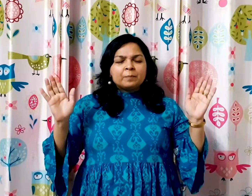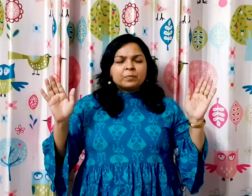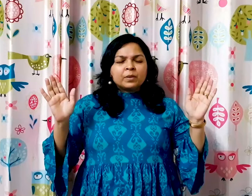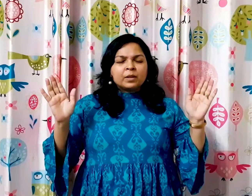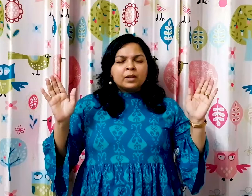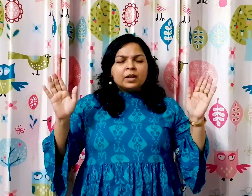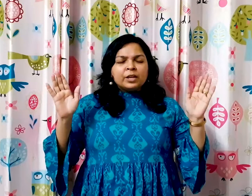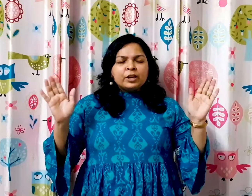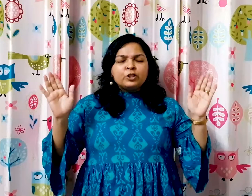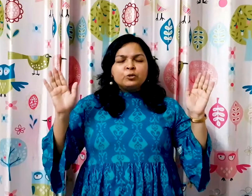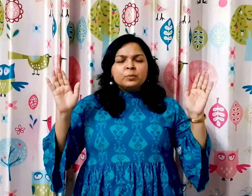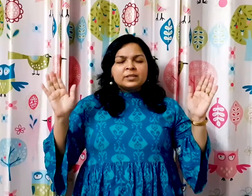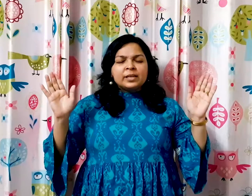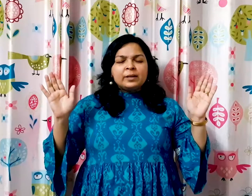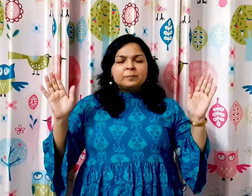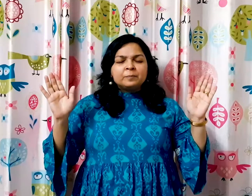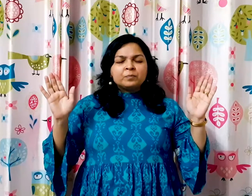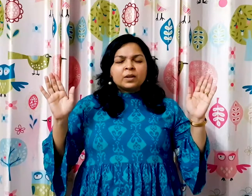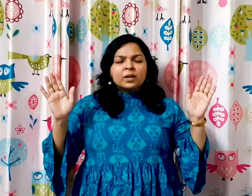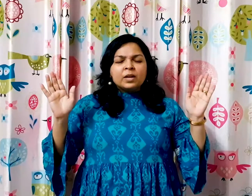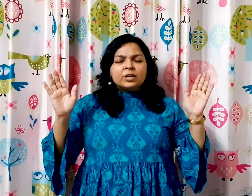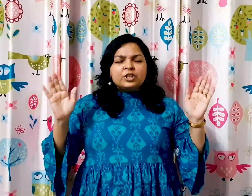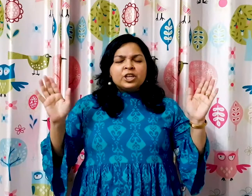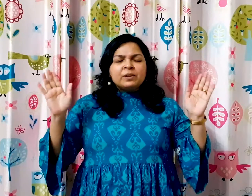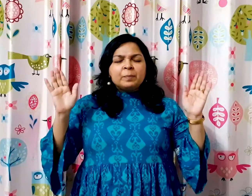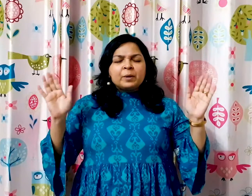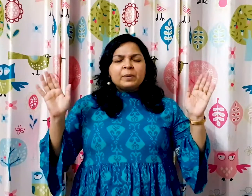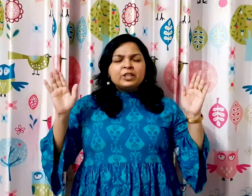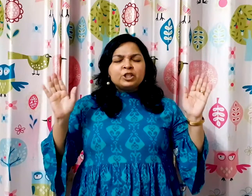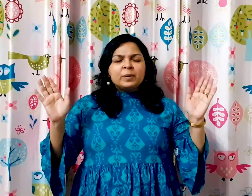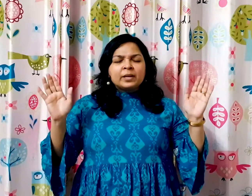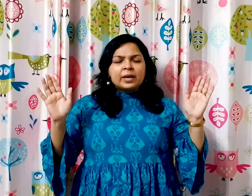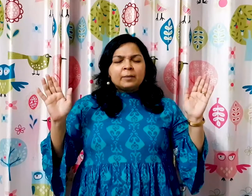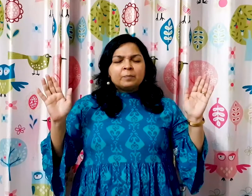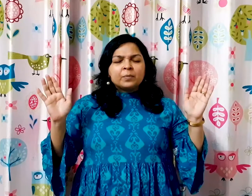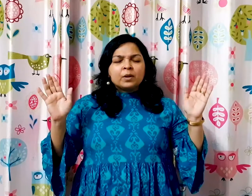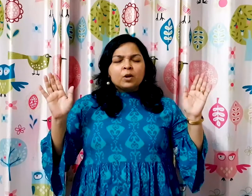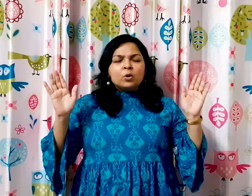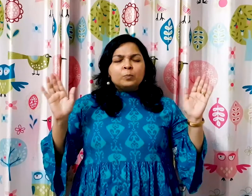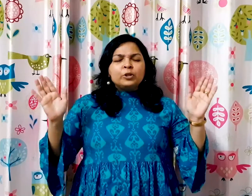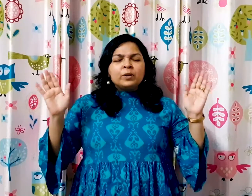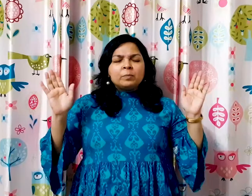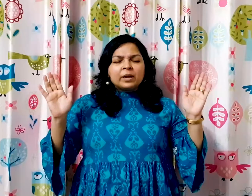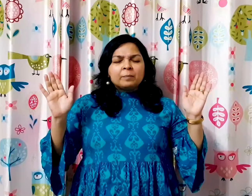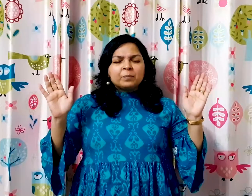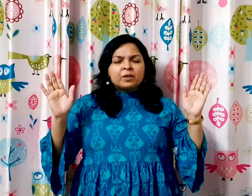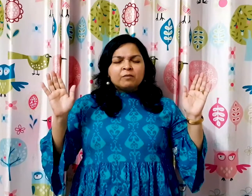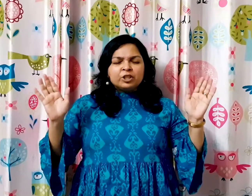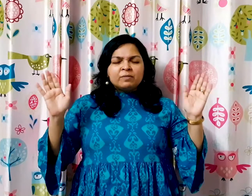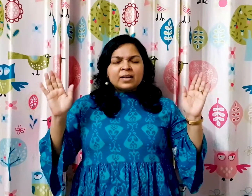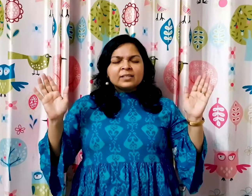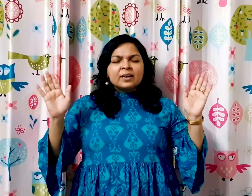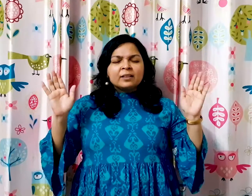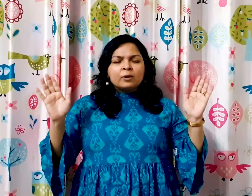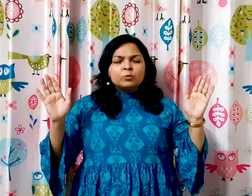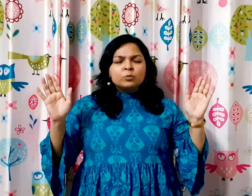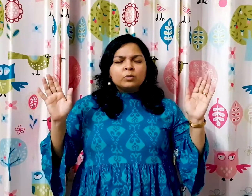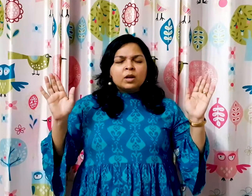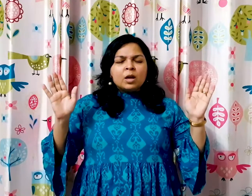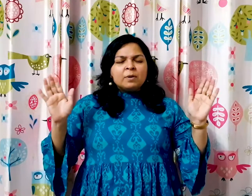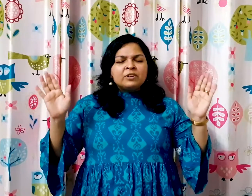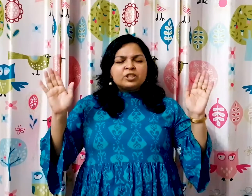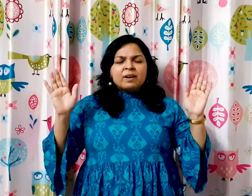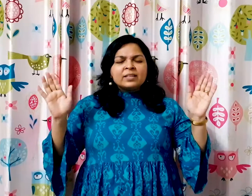से यीशु मसीह जीवित परमेश्वर के पुत्र में विश्वास करता